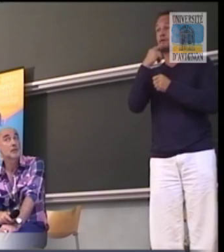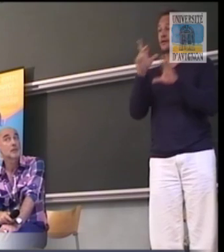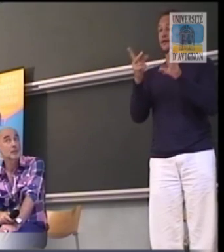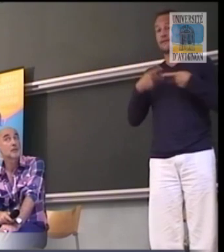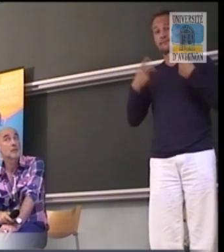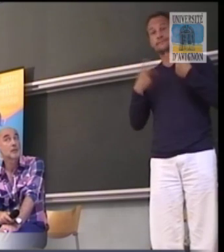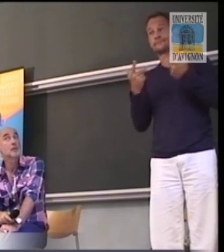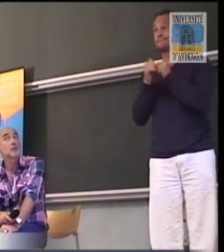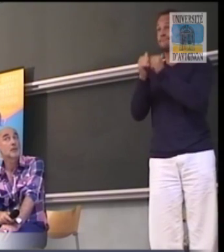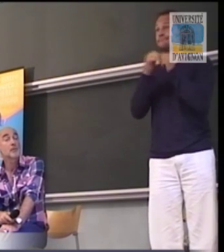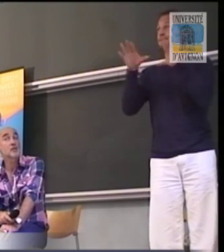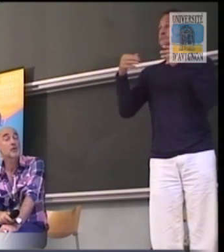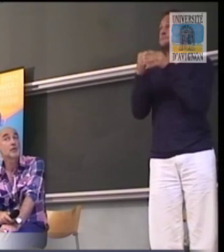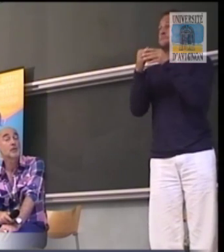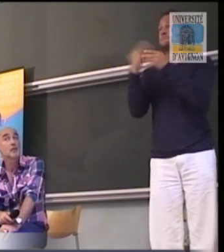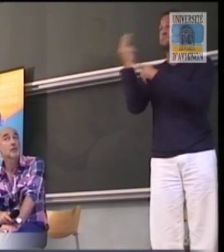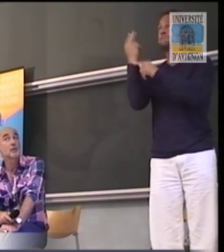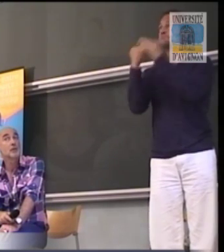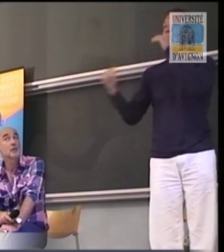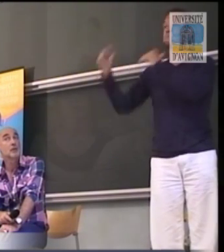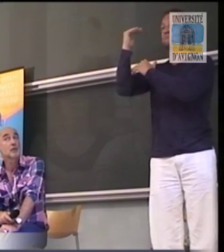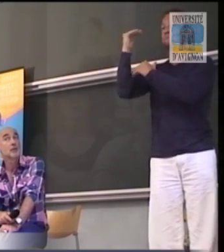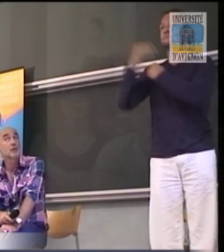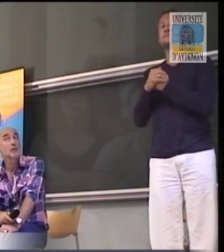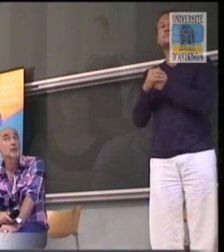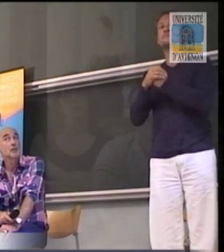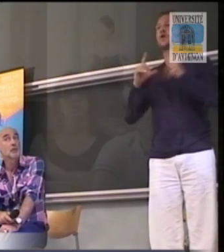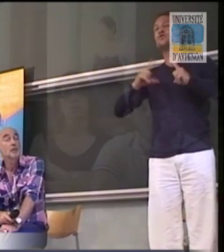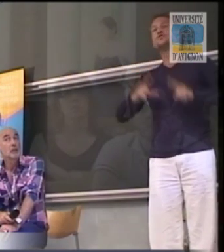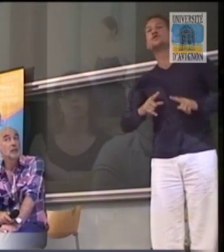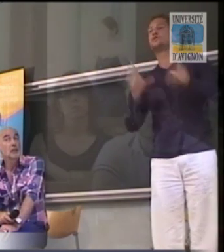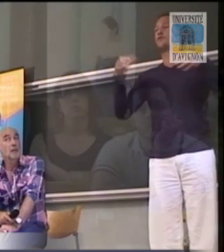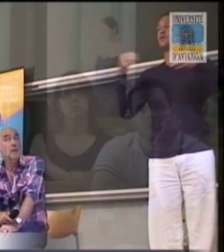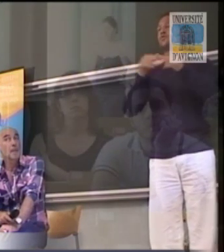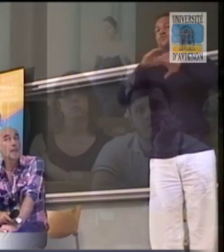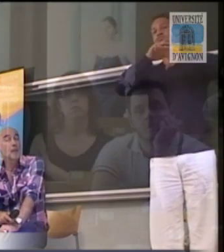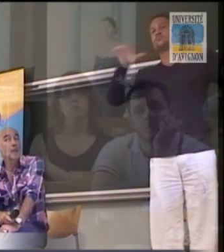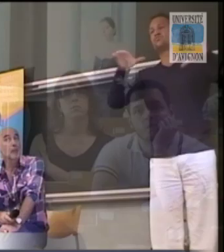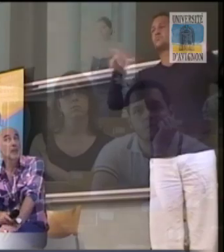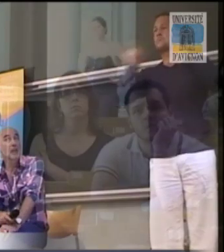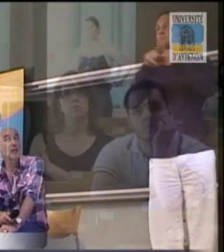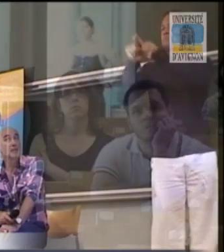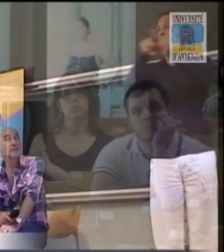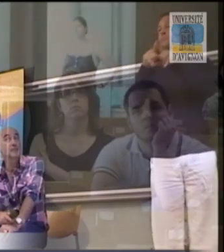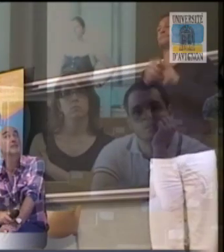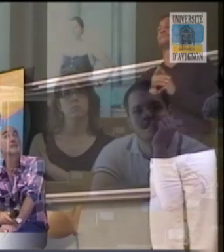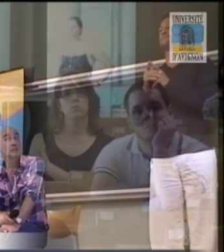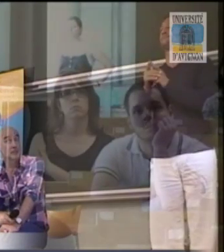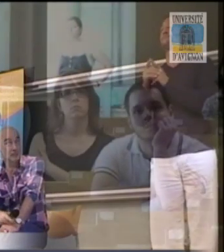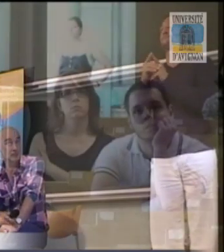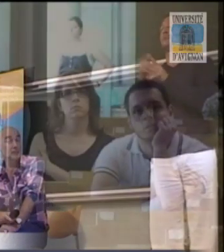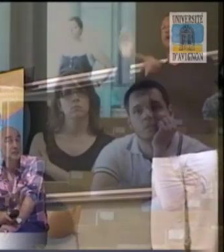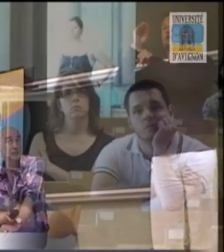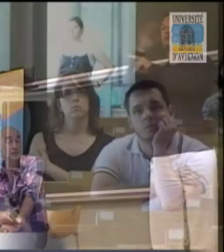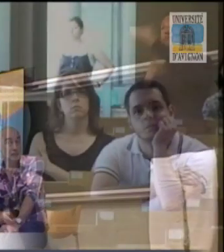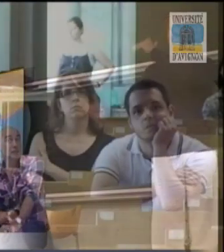ce qui va vous donner la mobilité sociale. Jusqu'au lycée, on a une formation commune, etc. L'enseignement supérieur, c'est ce qui va vous transformer pour